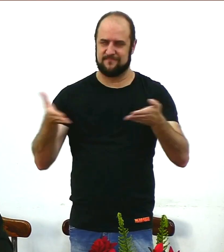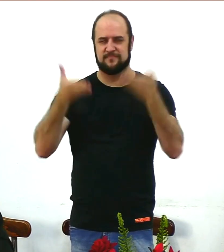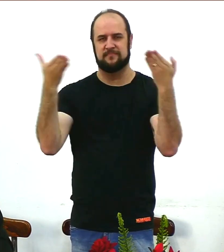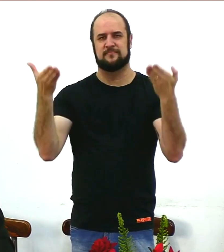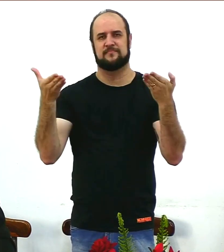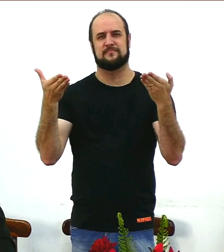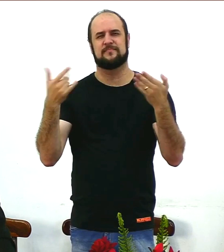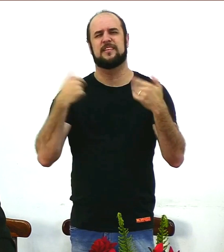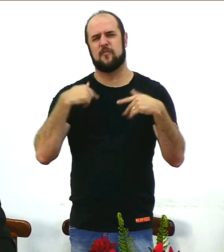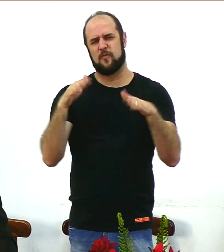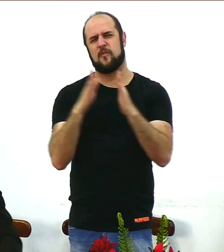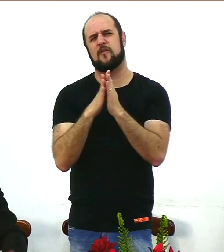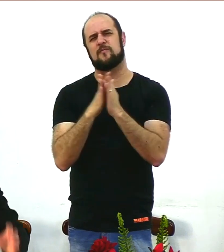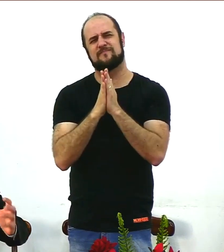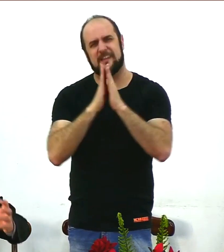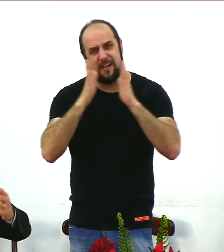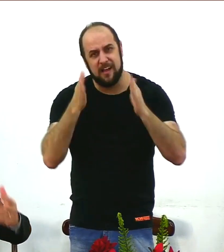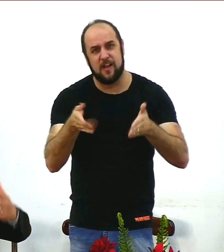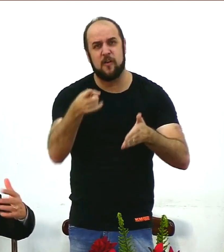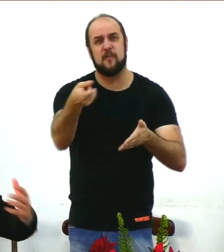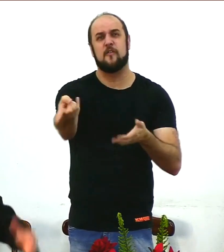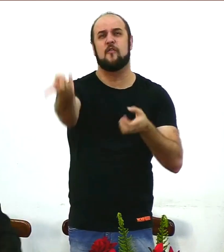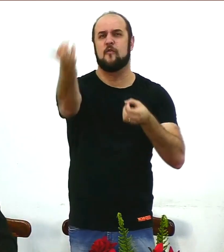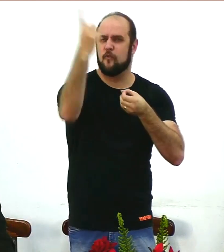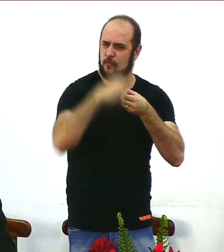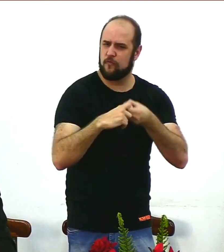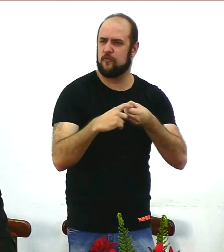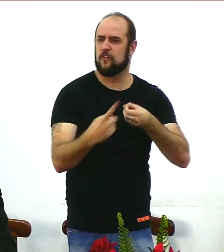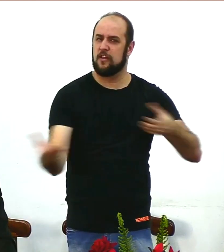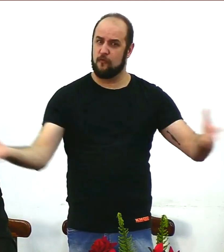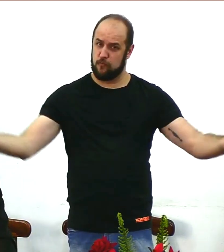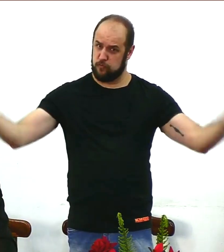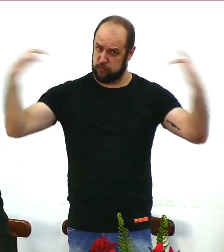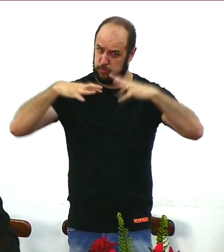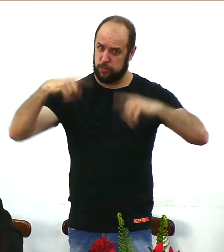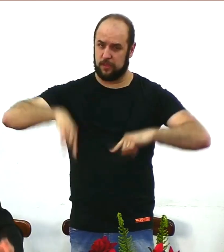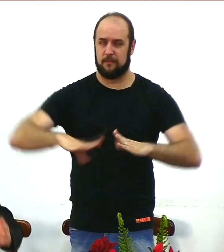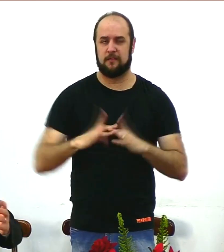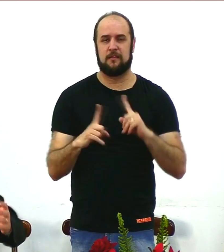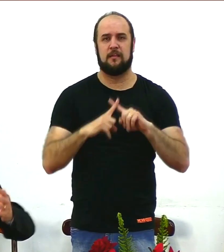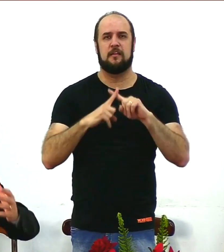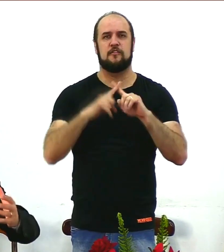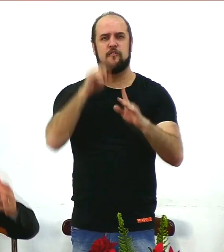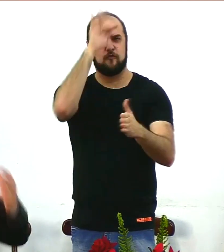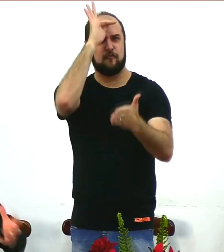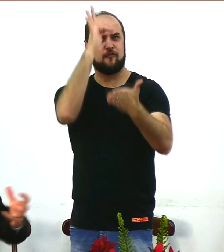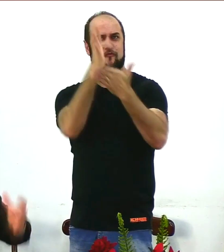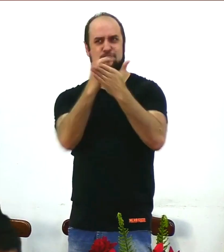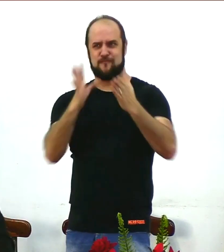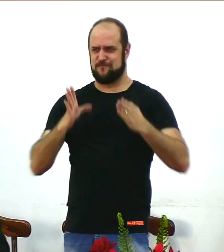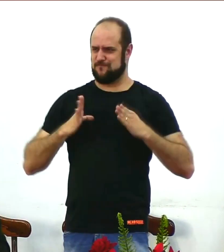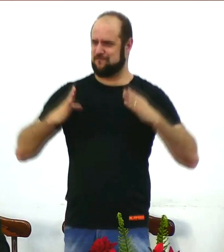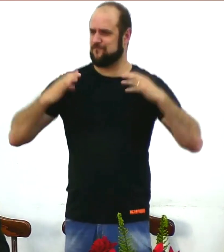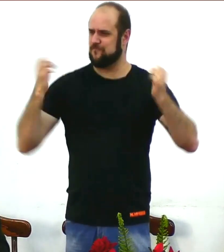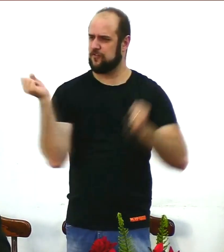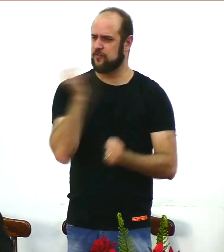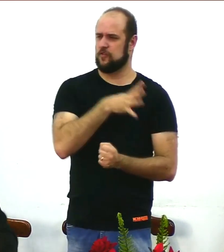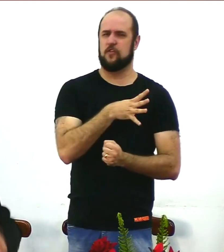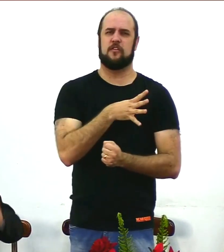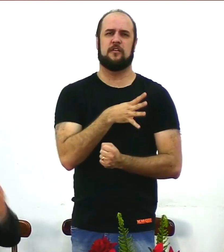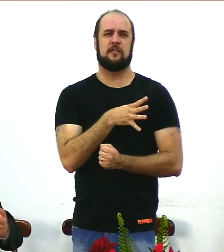nós já chegamos ao choro da saudade. Alguns talvez sim, alguns talvez ainda não.